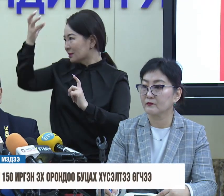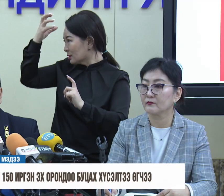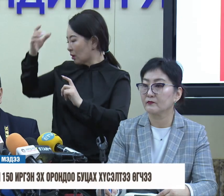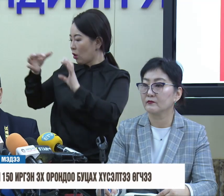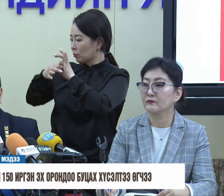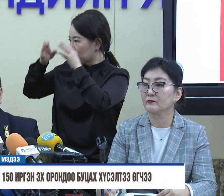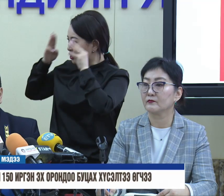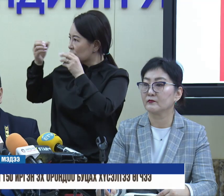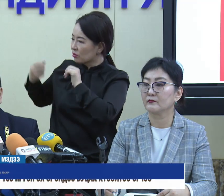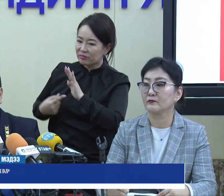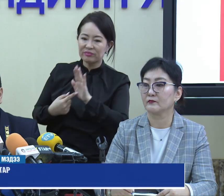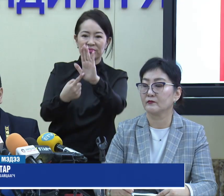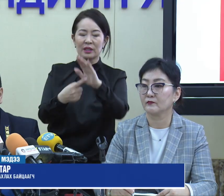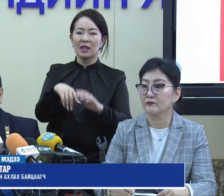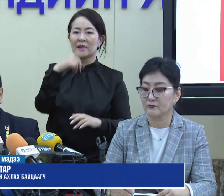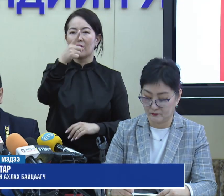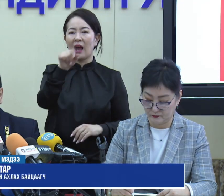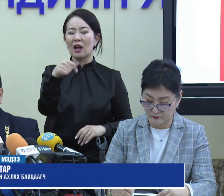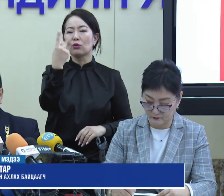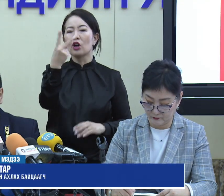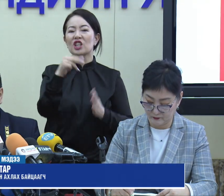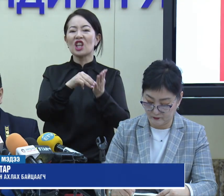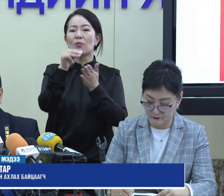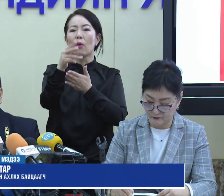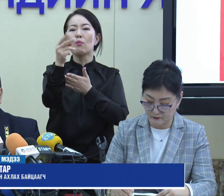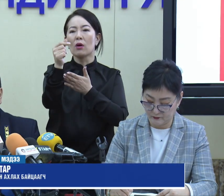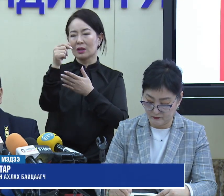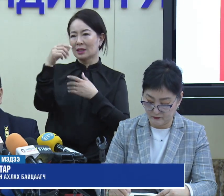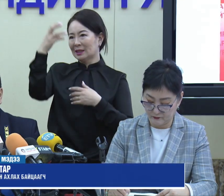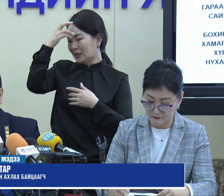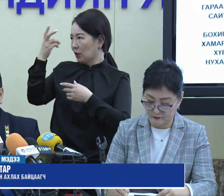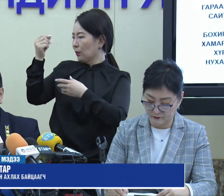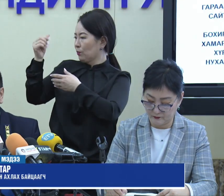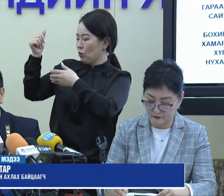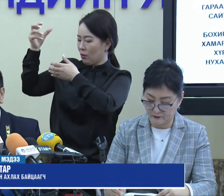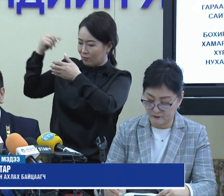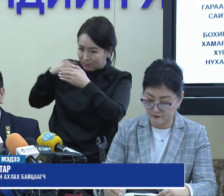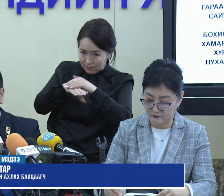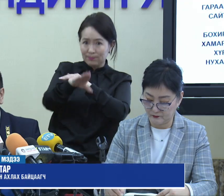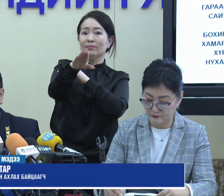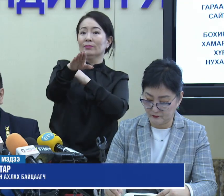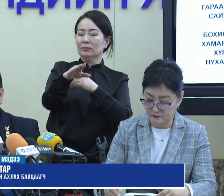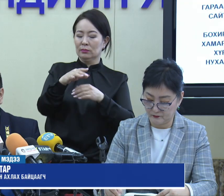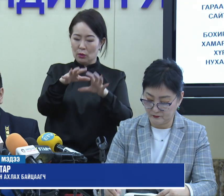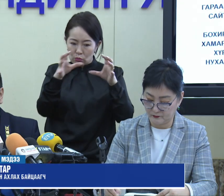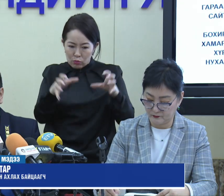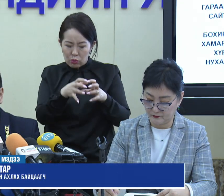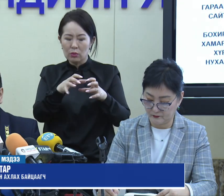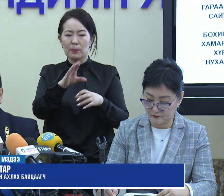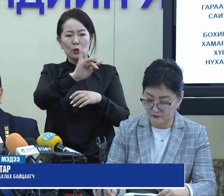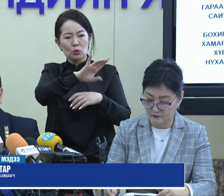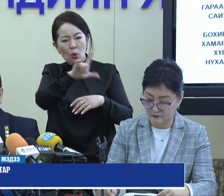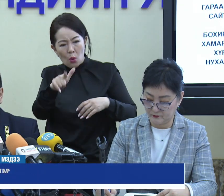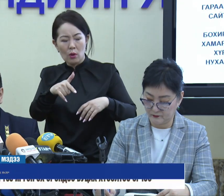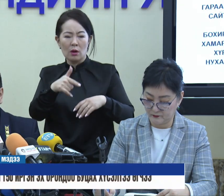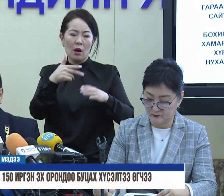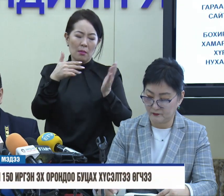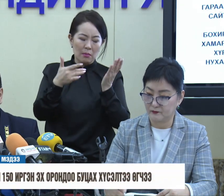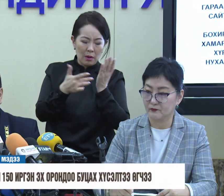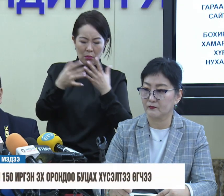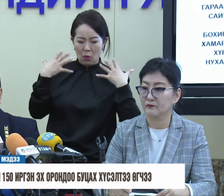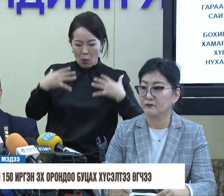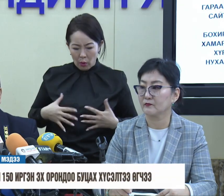шийдвэрийг гаргаж бид нэг 1.2 тэрбум төгрөгийг бол засгийн газар нөөцөөрөөс гаргуулад суурин термо камер болон бусад одоо багш хэрэгсэл